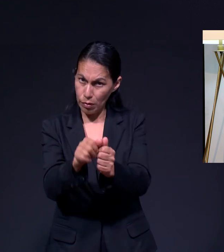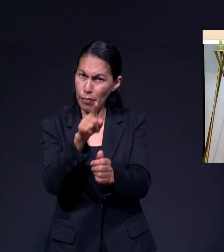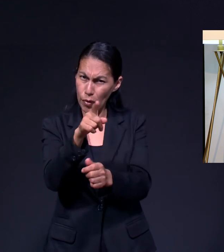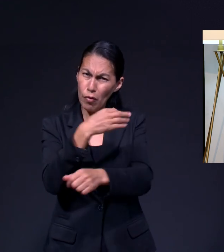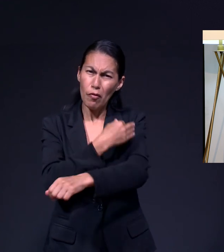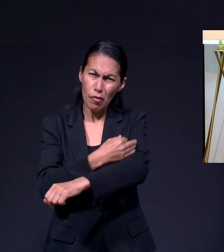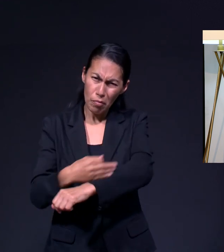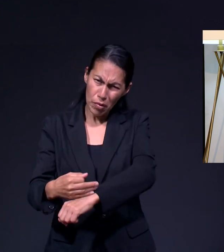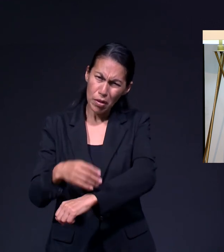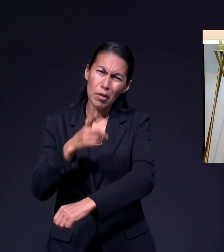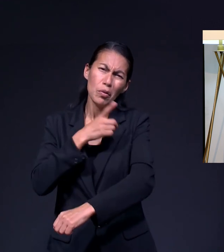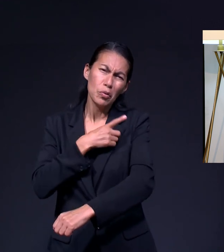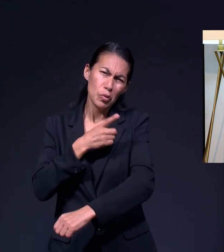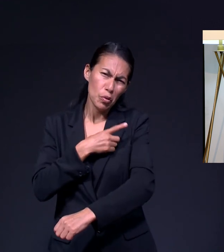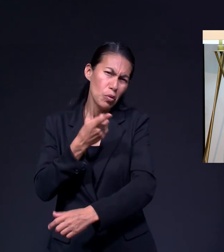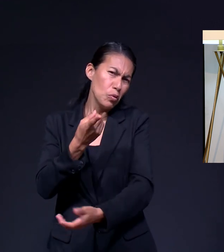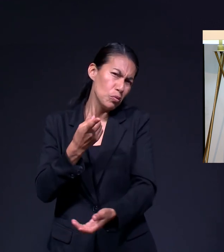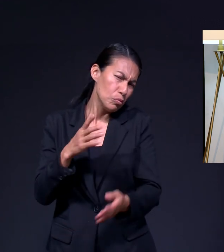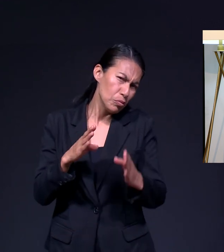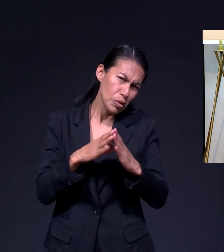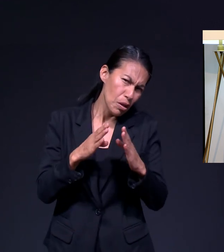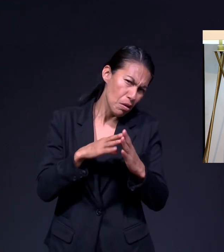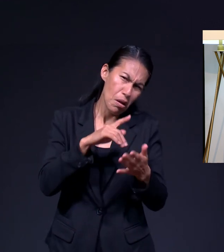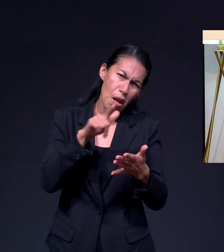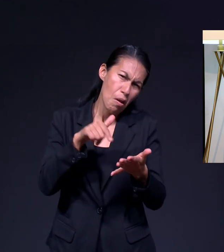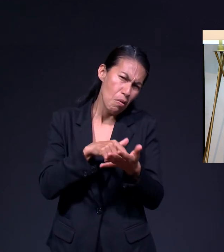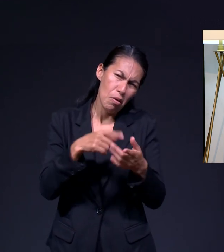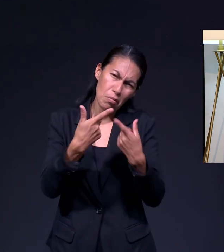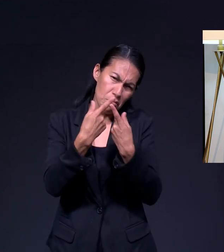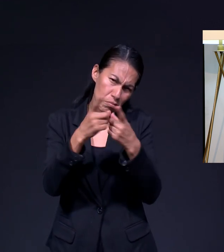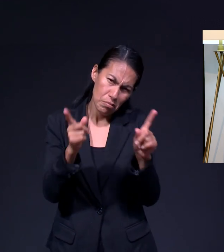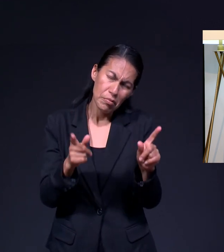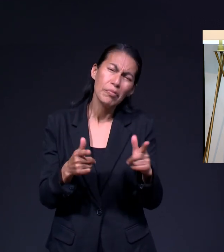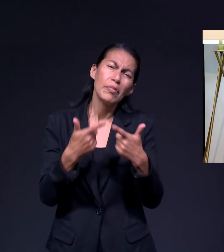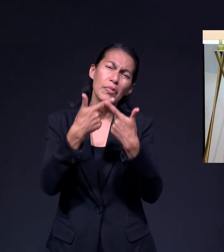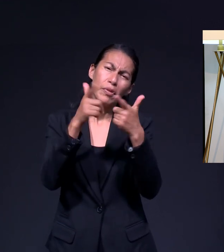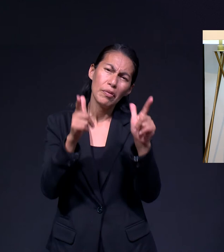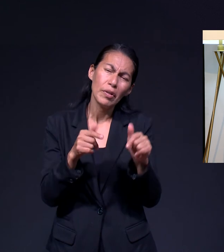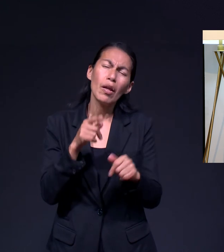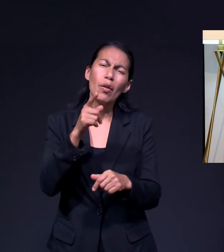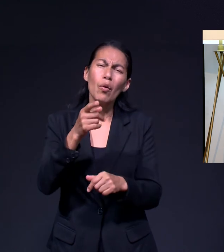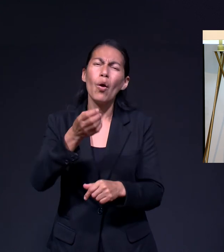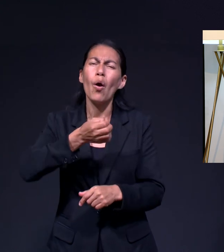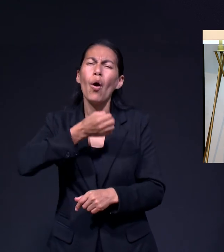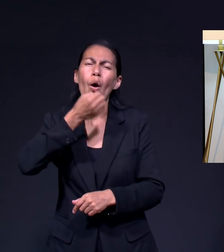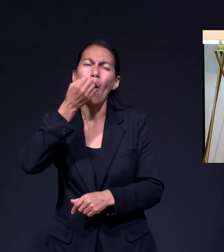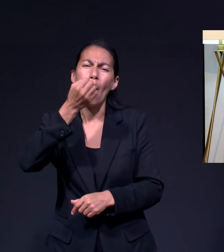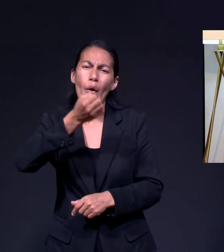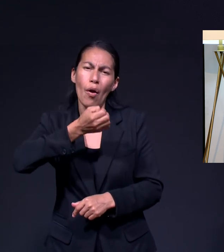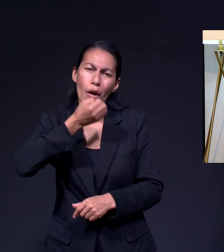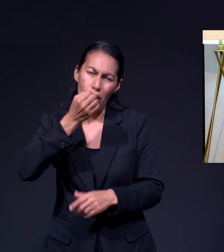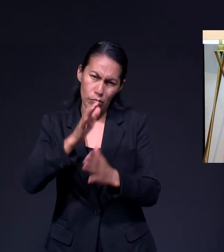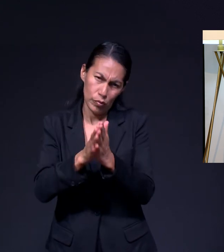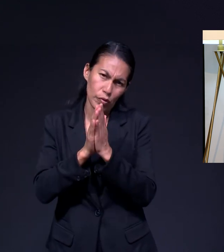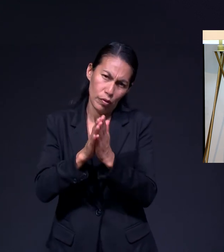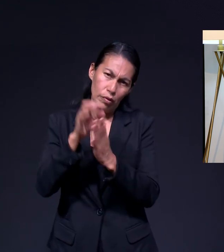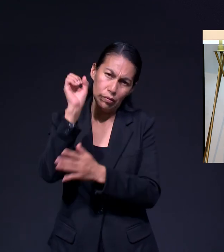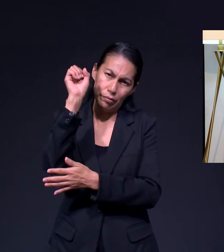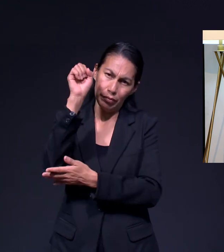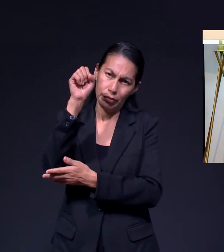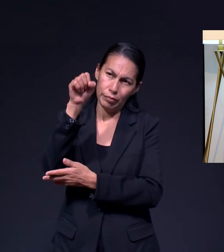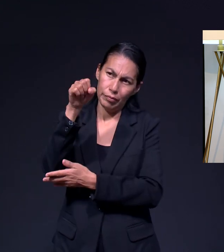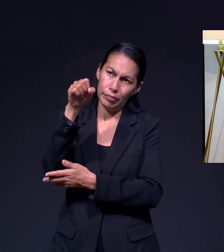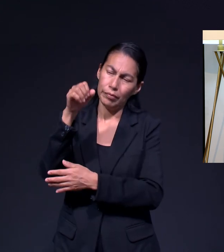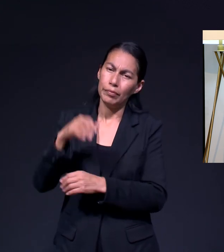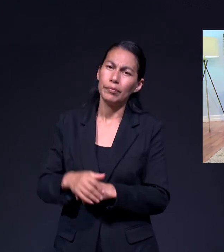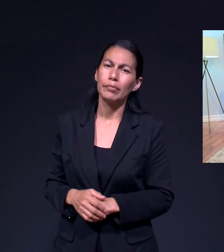donde estás con tu familia solo vamos a inclinar el rostro que vamos a dirigirnos a nuestro padre